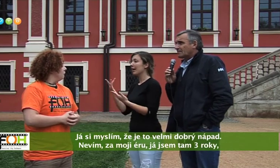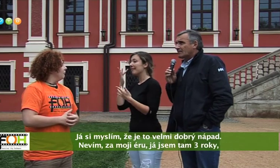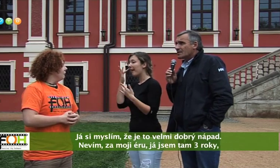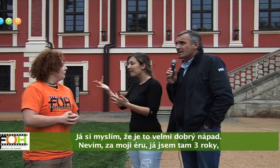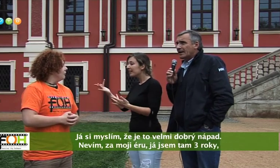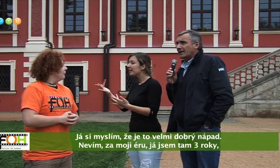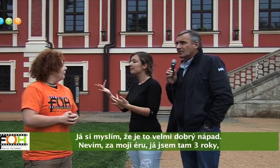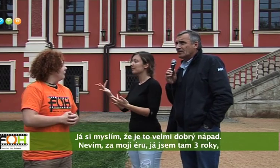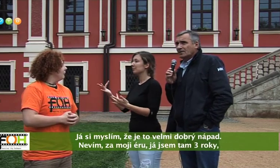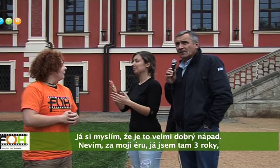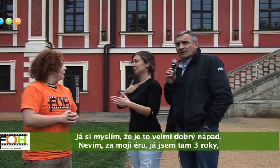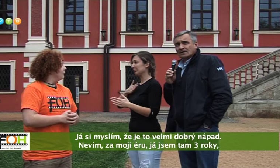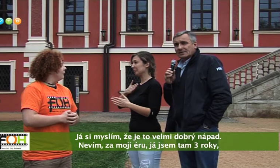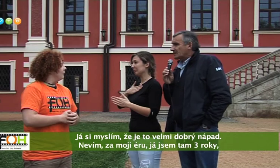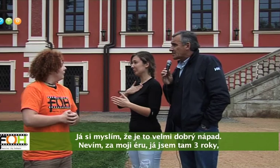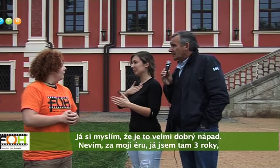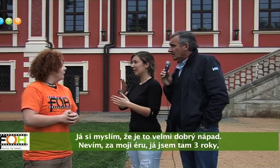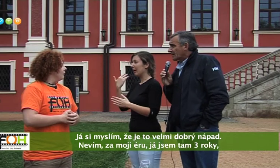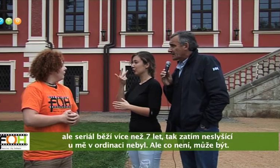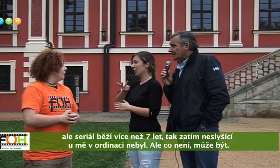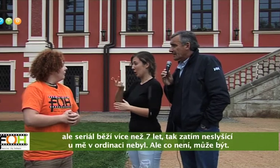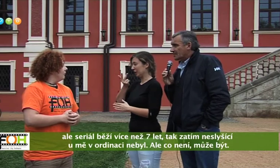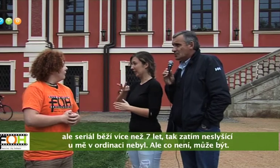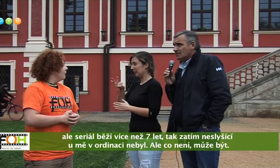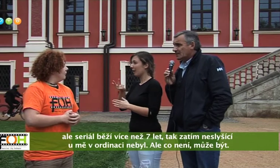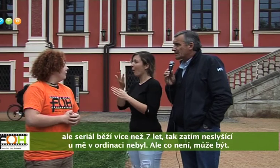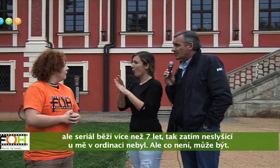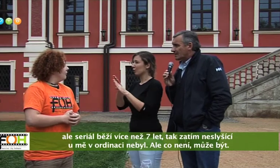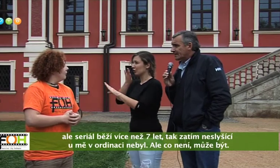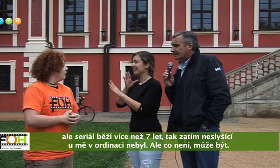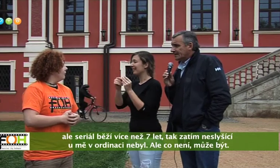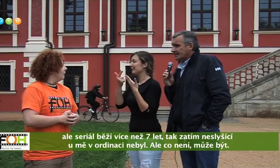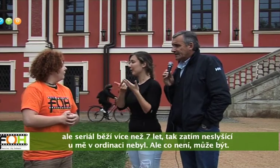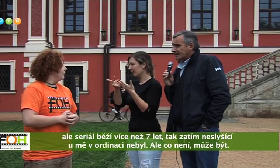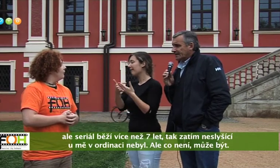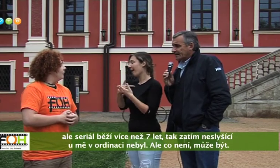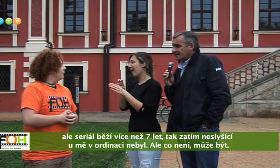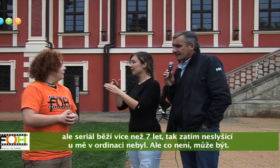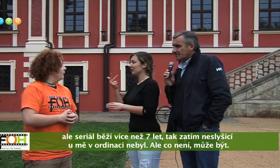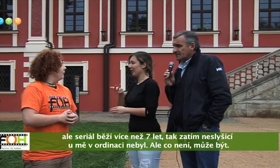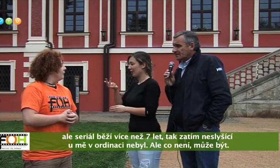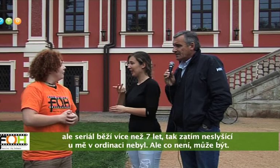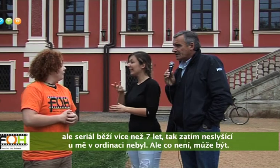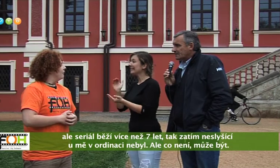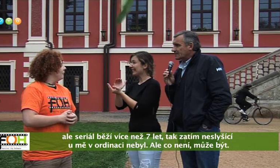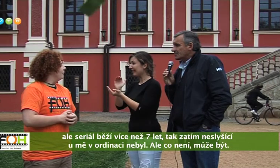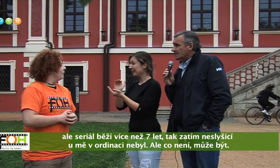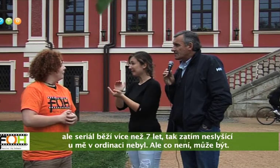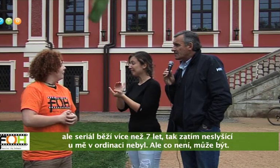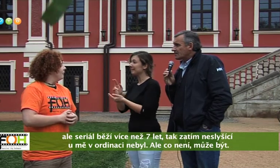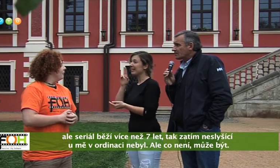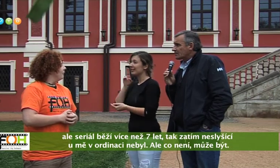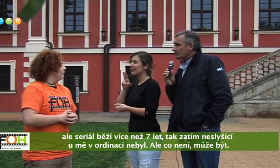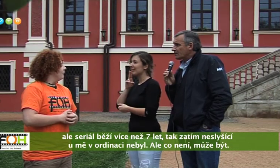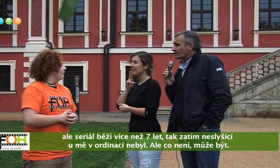za moji éru, já jsem tam 3 roky, ale seriál běží už více než 7 let, tak zatím